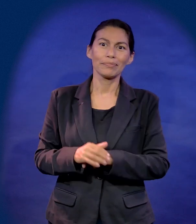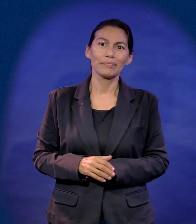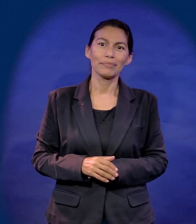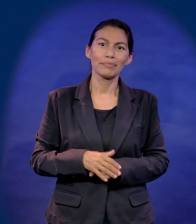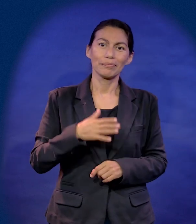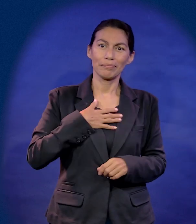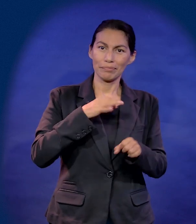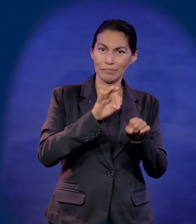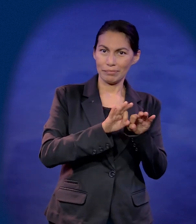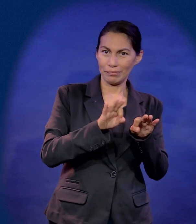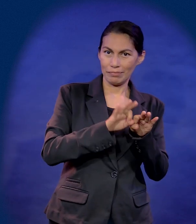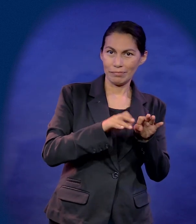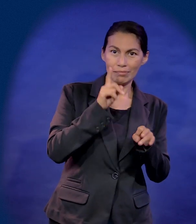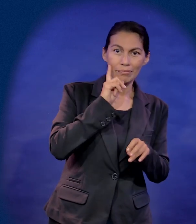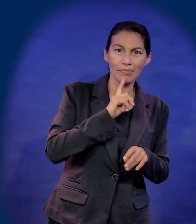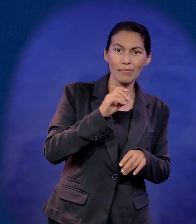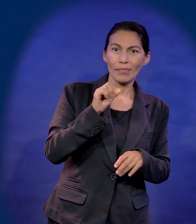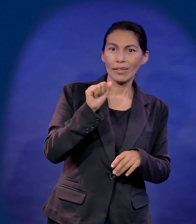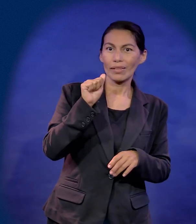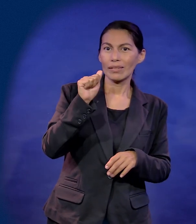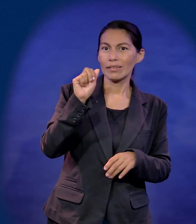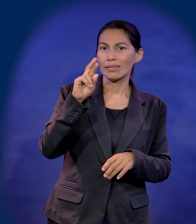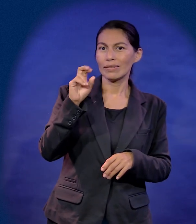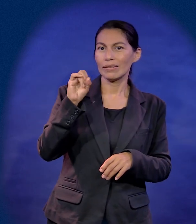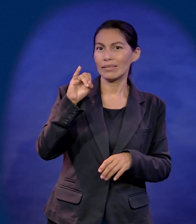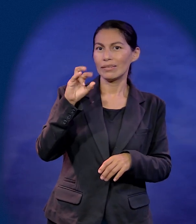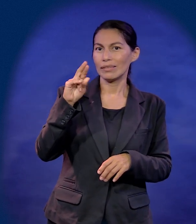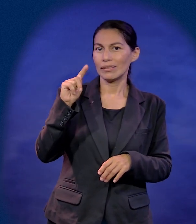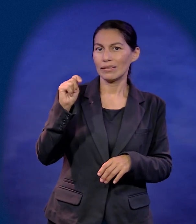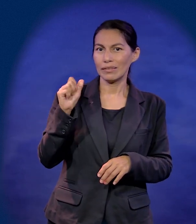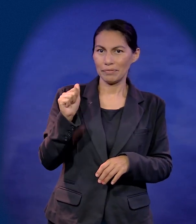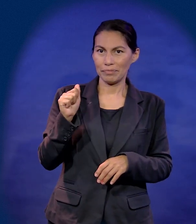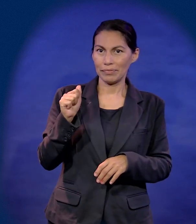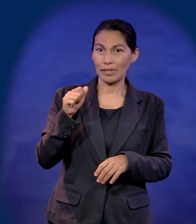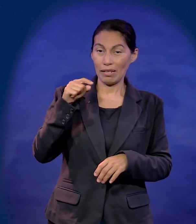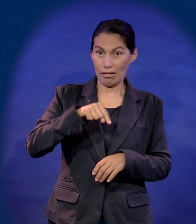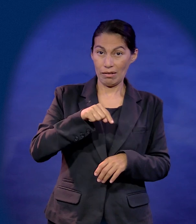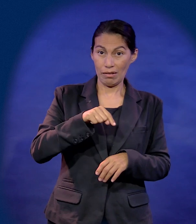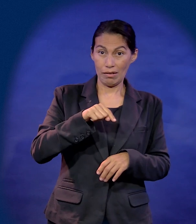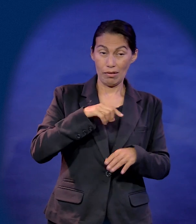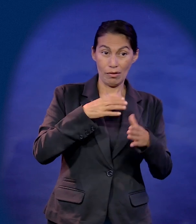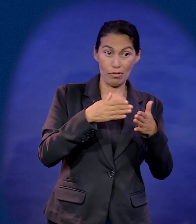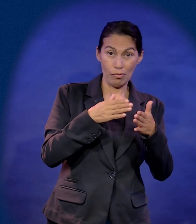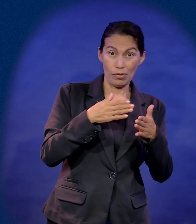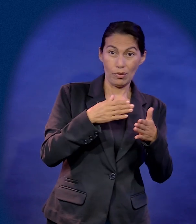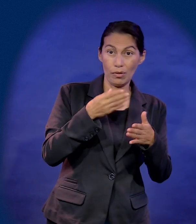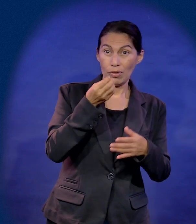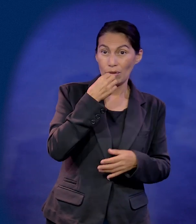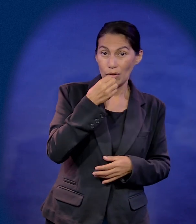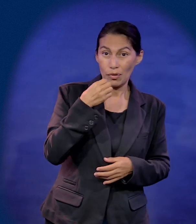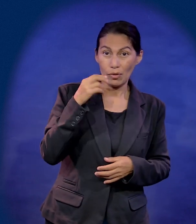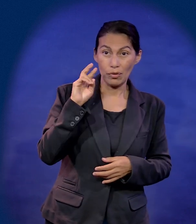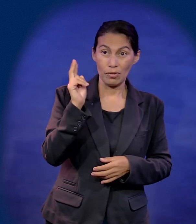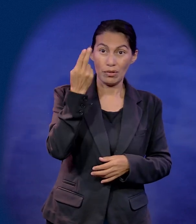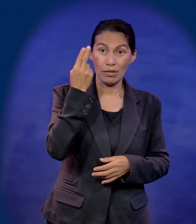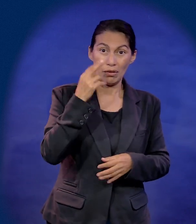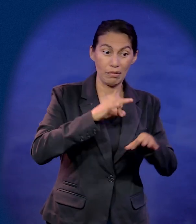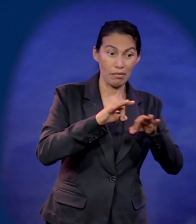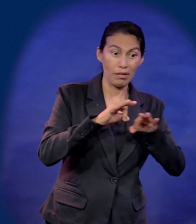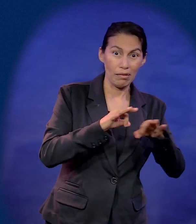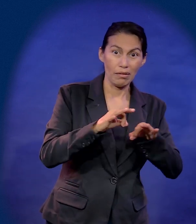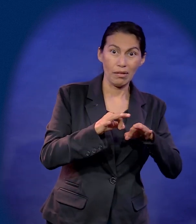Dame una hora, le dije. Mi tía Sarita Salinas, que todavía vivía, trabajaba en el comedor